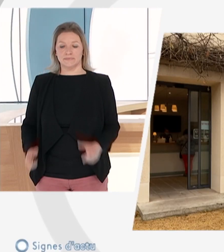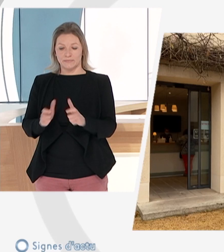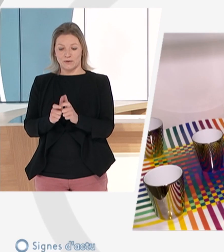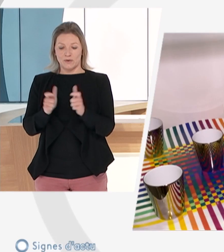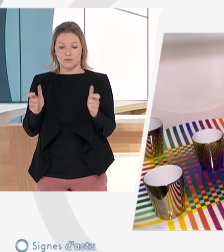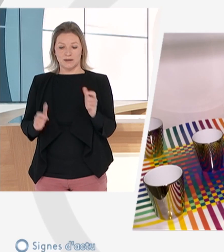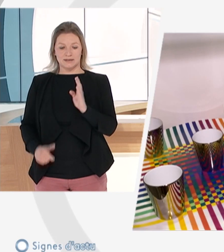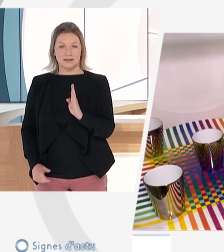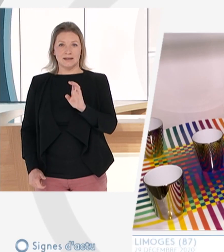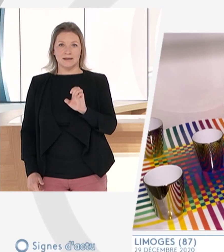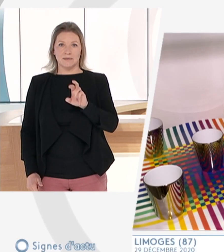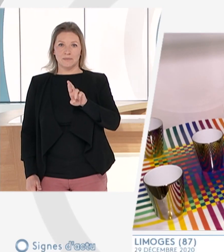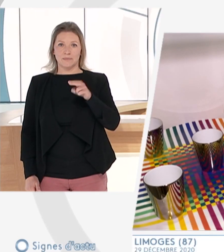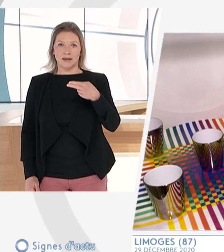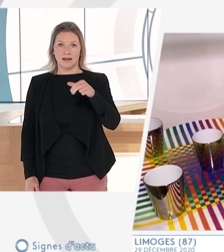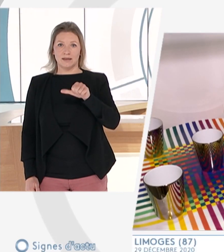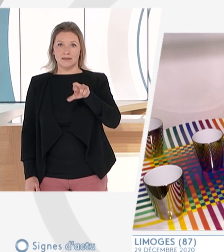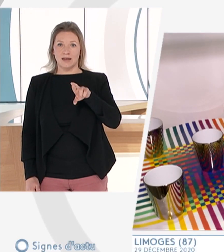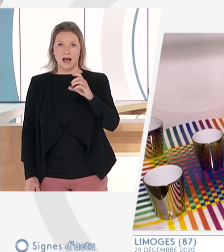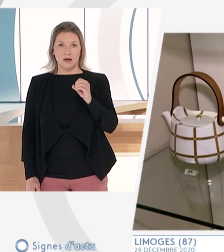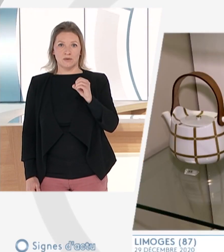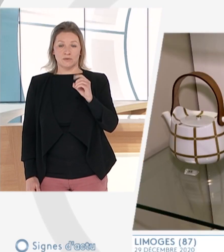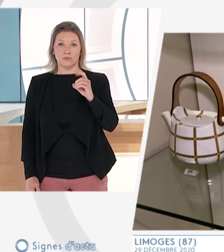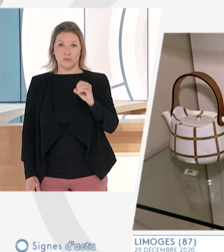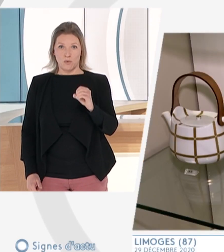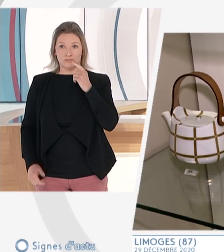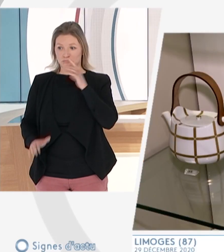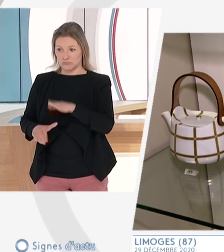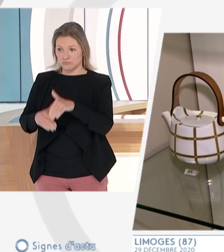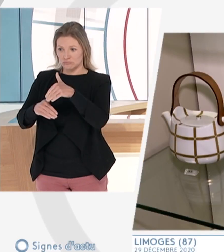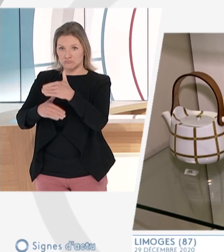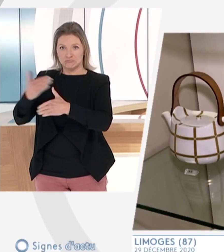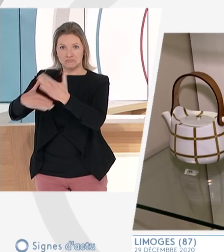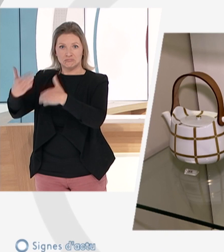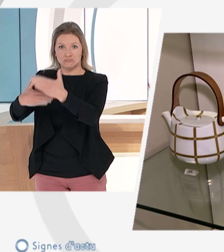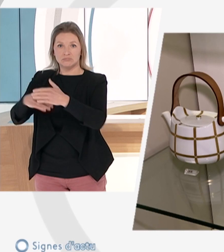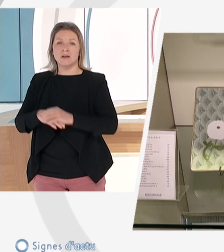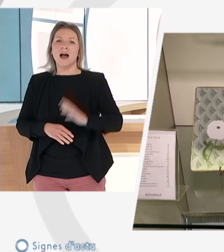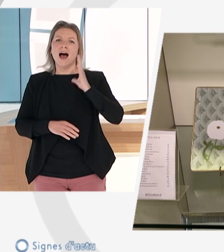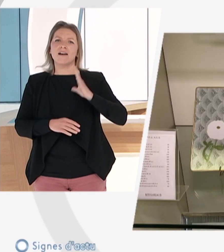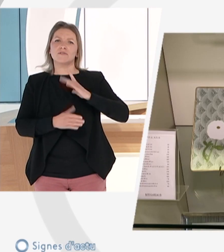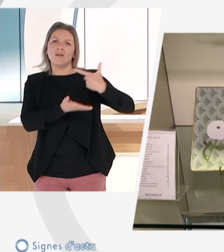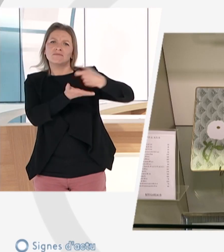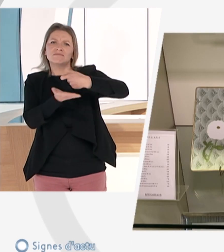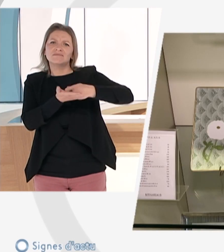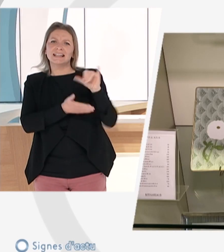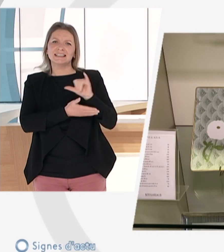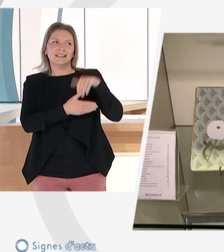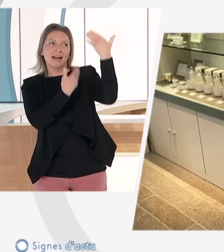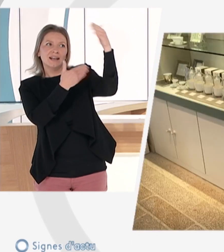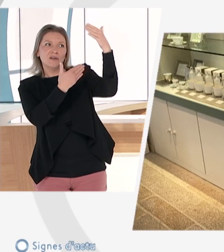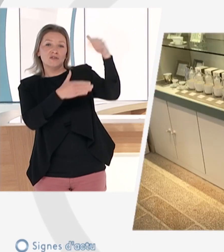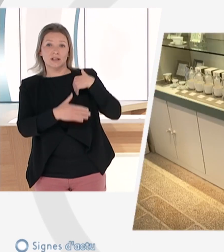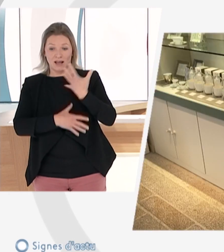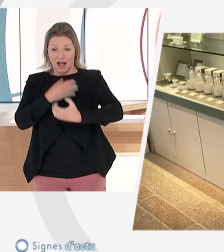La manufacture de porcelaine Bernardaud fonctionne en ce moment. Une bonne proportion de sa clientèle particulière était constituée d'étrangers. Eh bien,